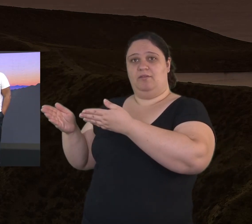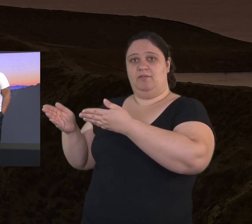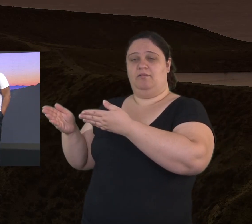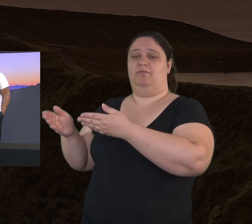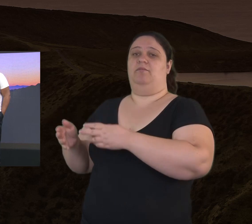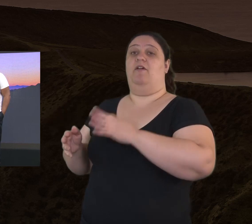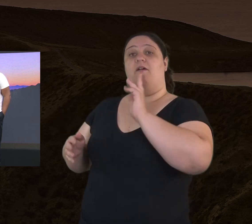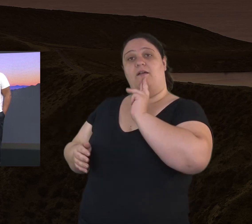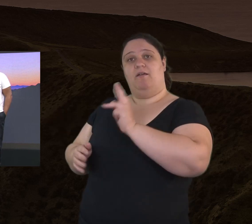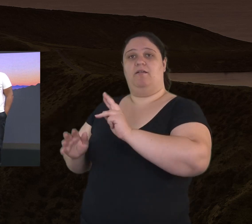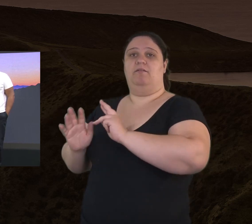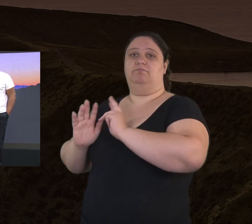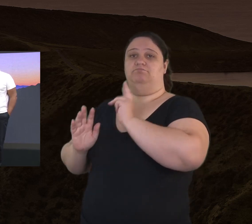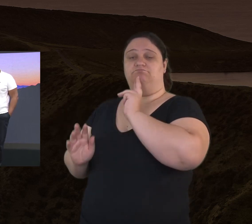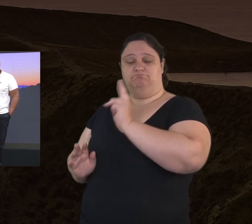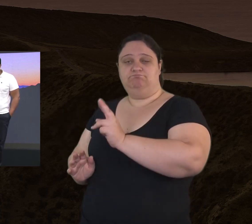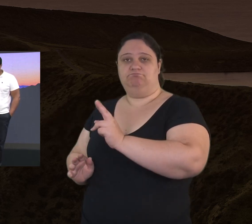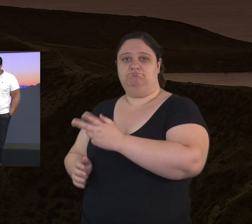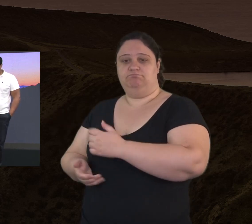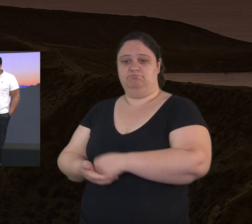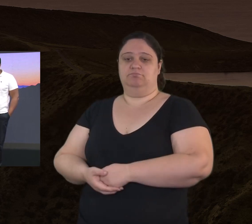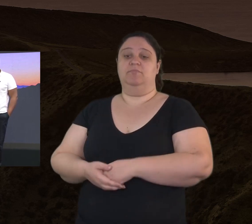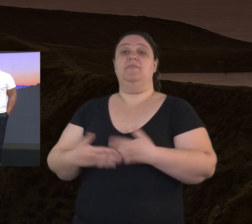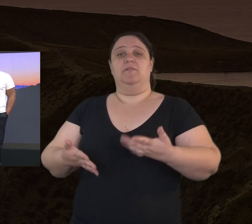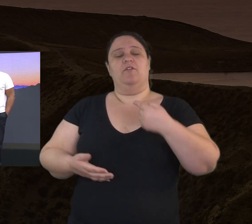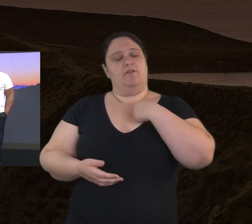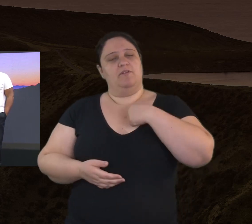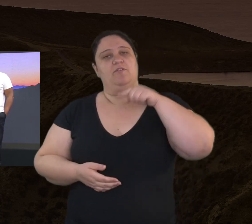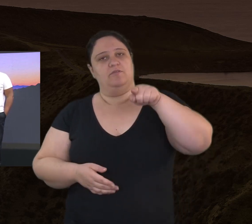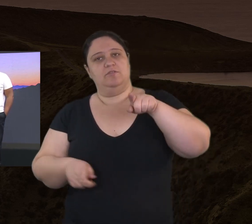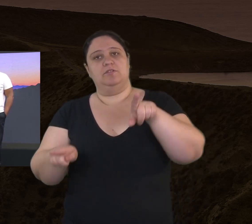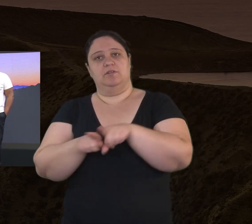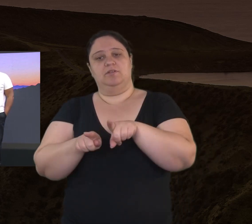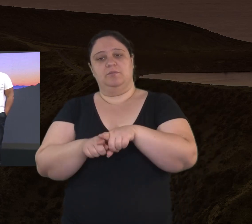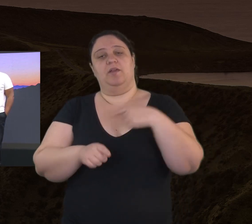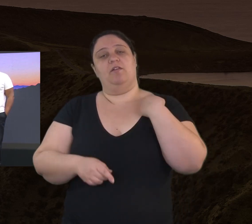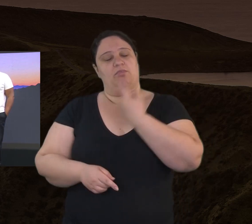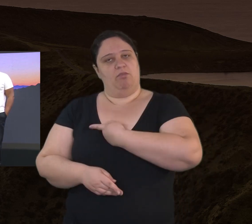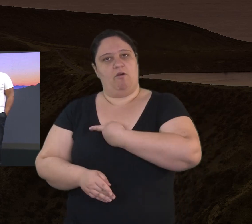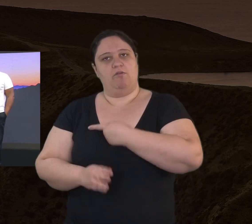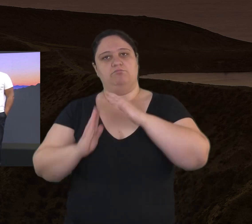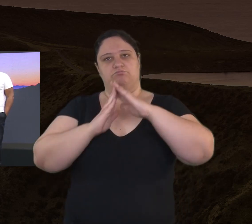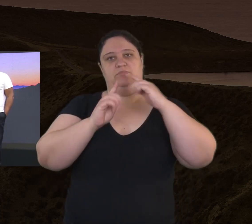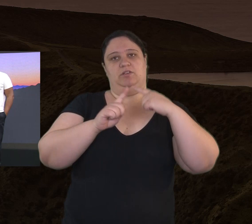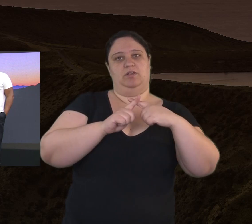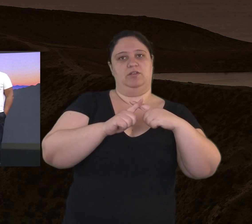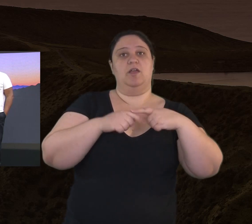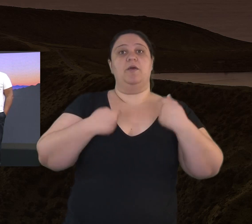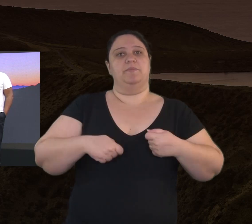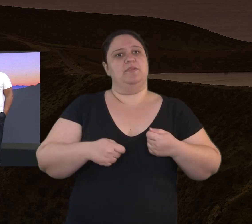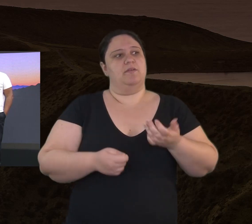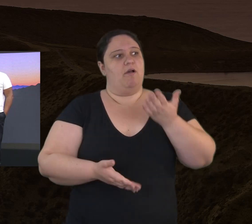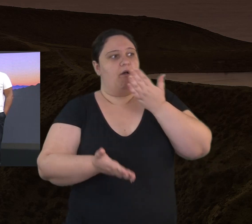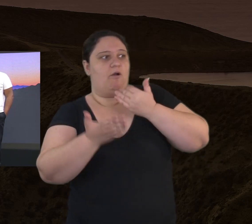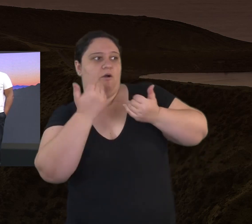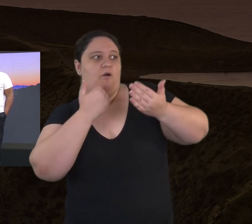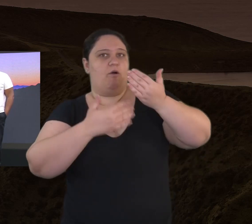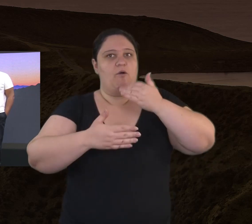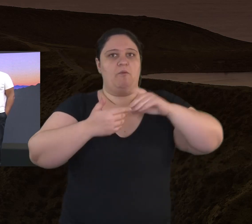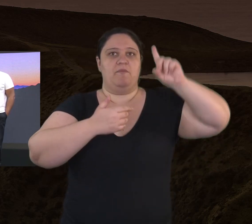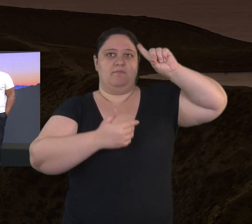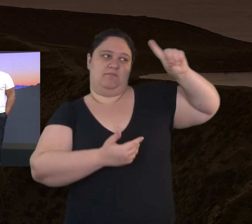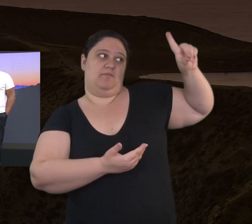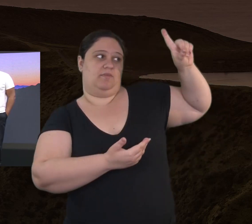você, como a igreja, nós precisamos nos encher das riquezas de Deus. E se